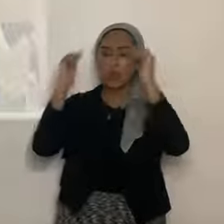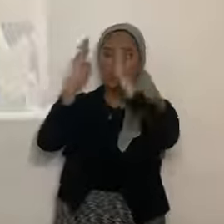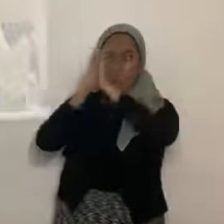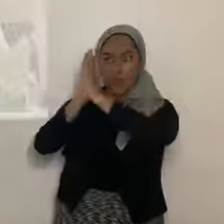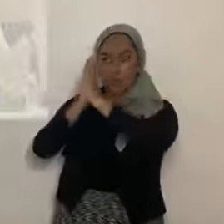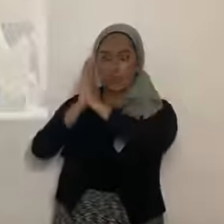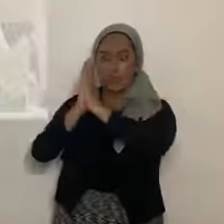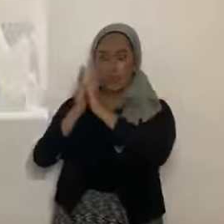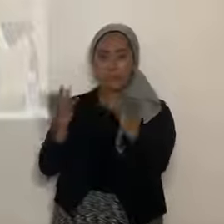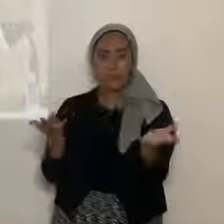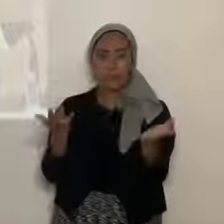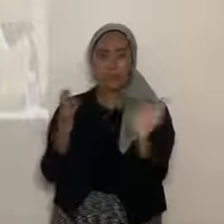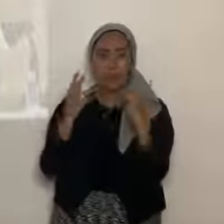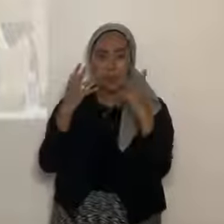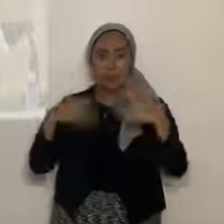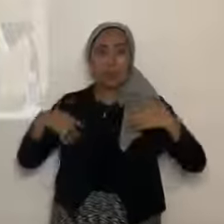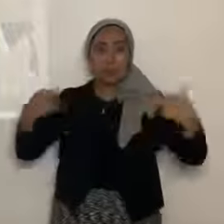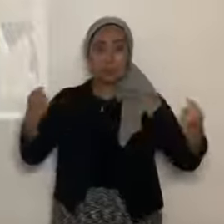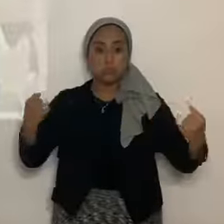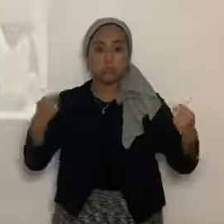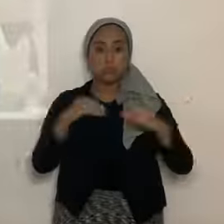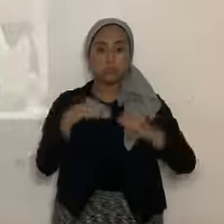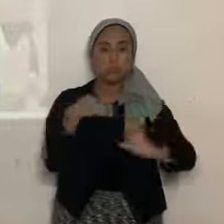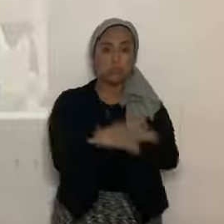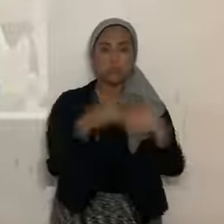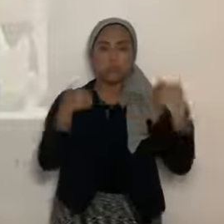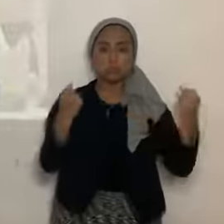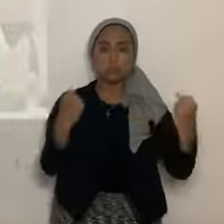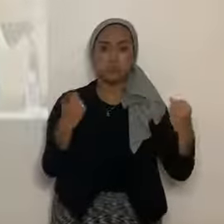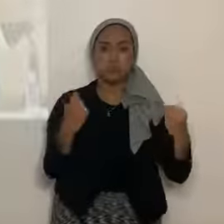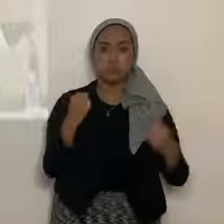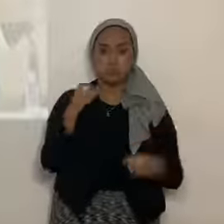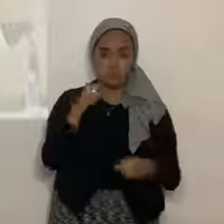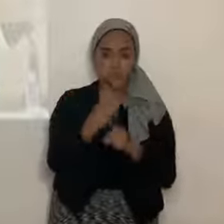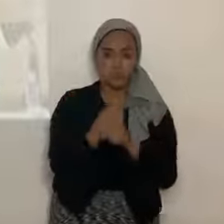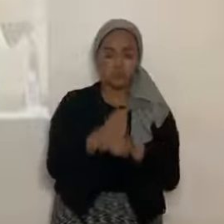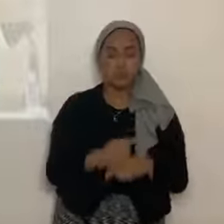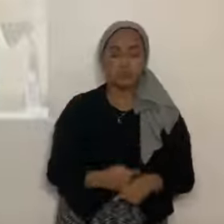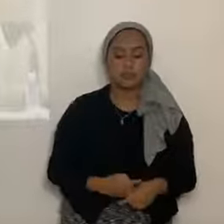pido. Y ¡pum! Me levanta y más fuerte. ¿Sí? A ver, vamos a Mateo